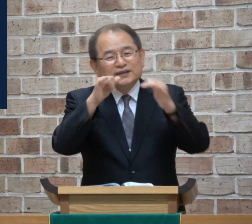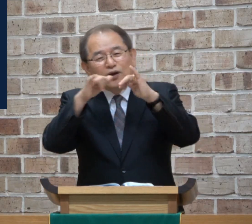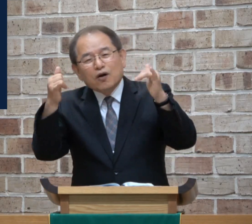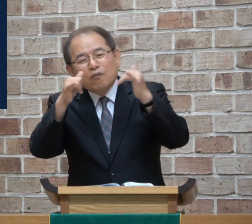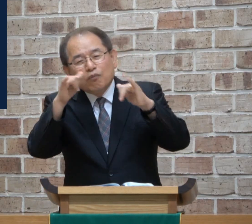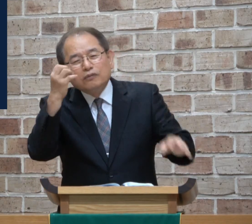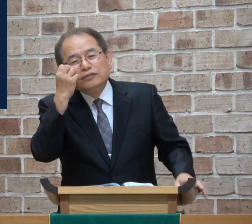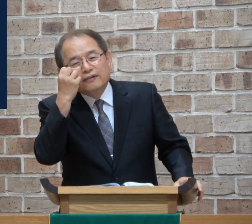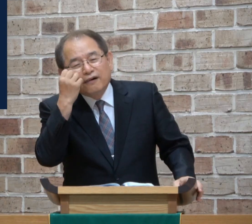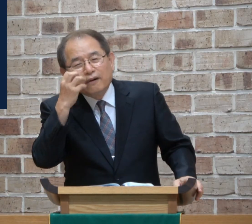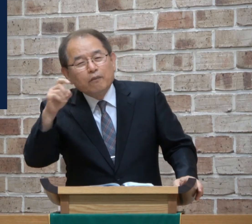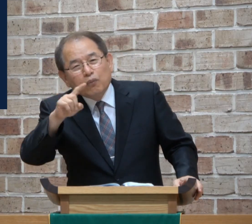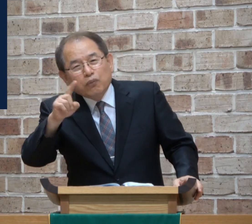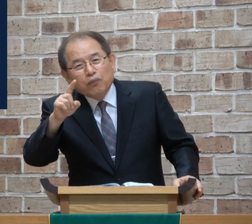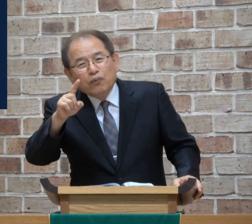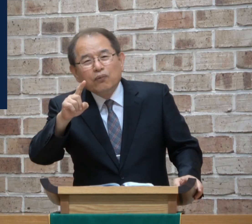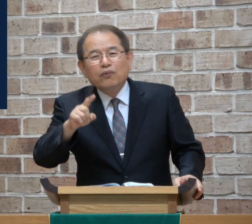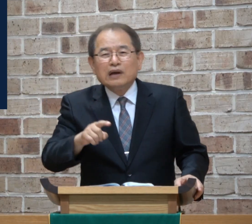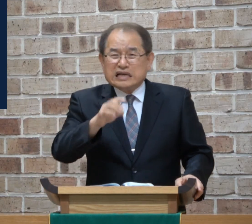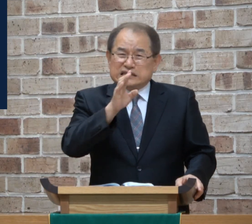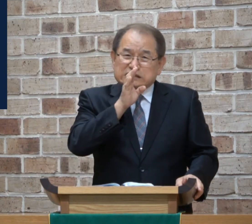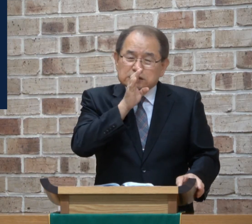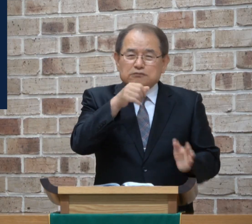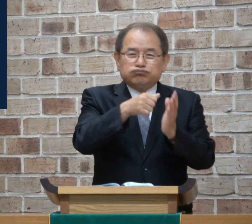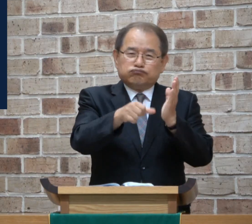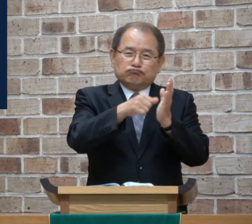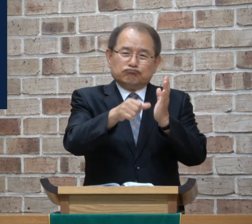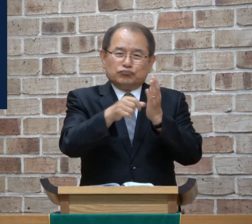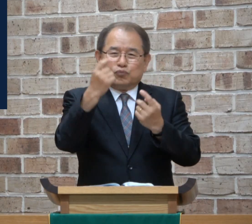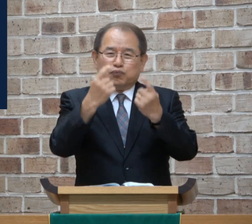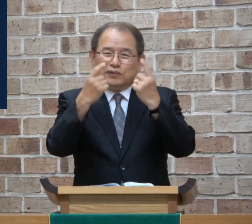근데 사람들이 이상하죠? 왜 진품보다